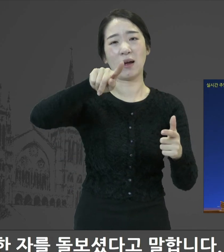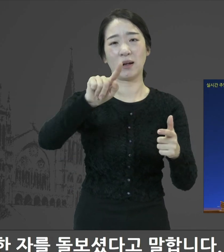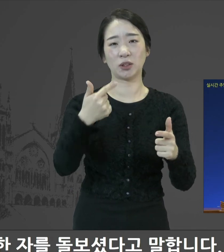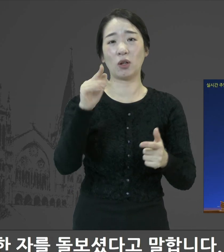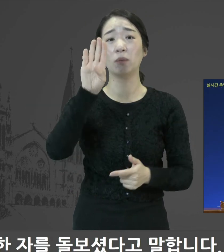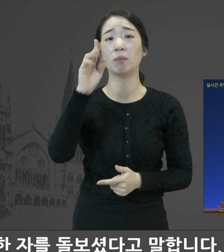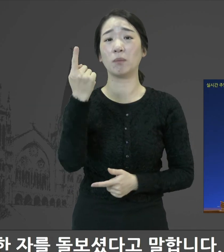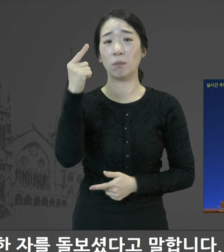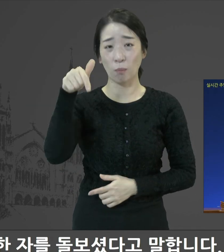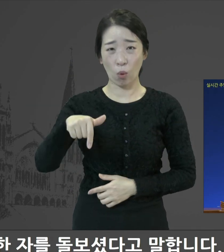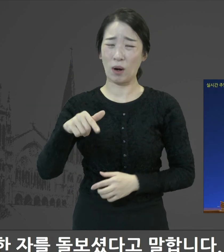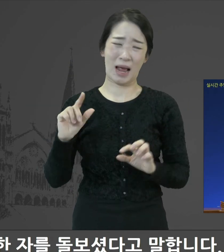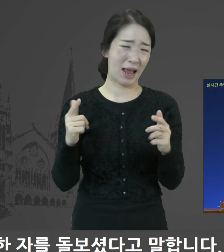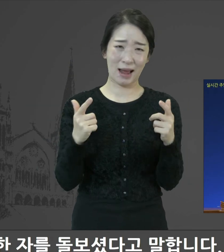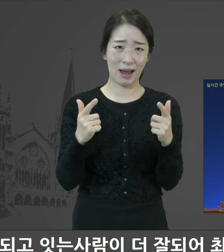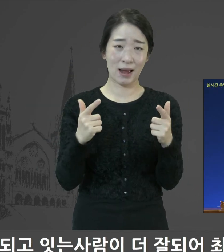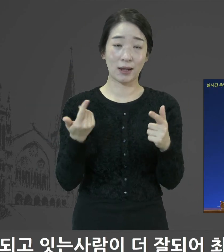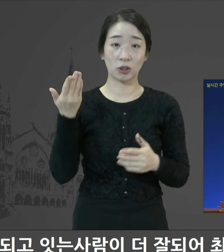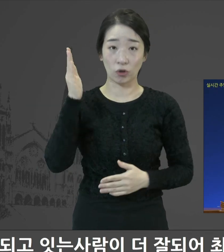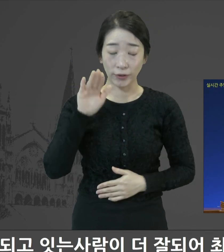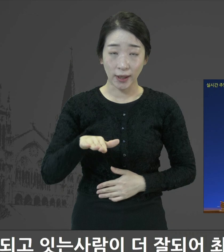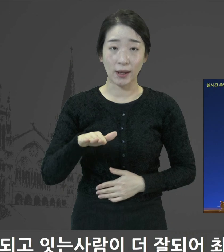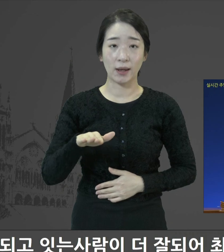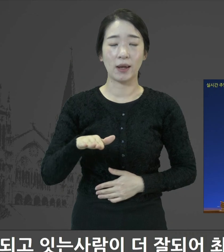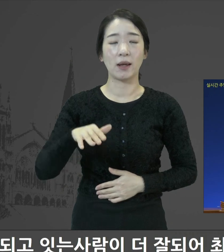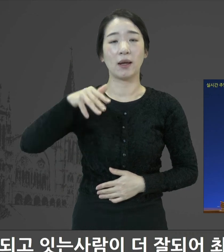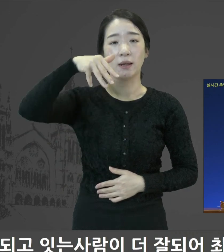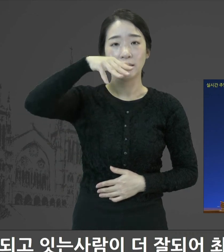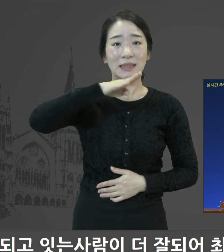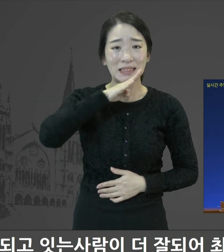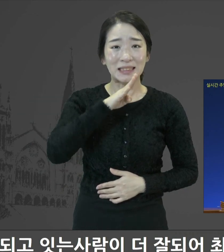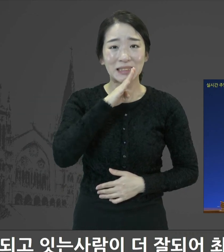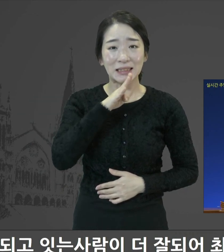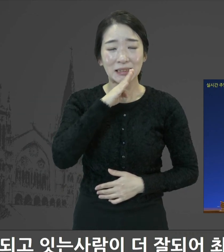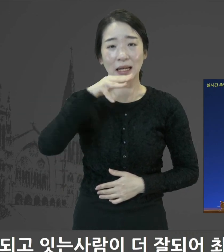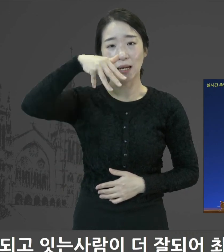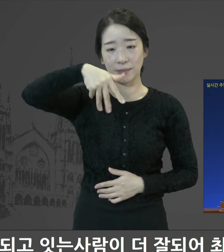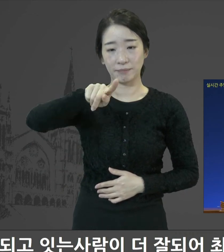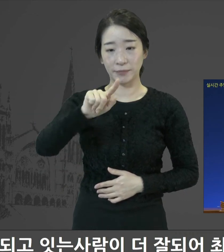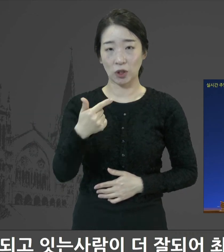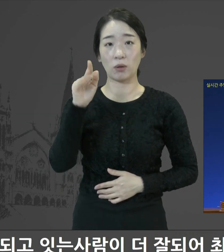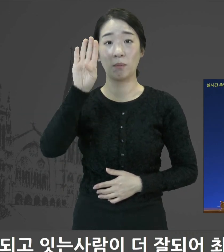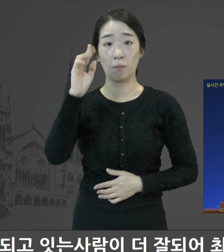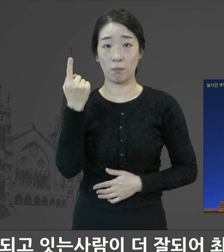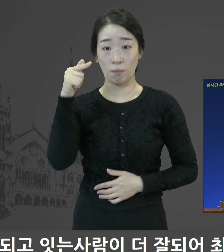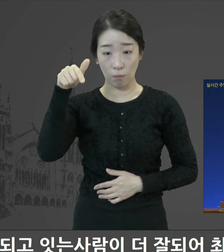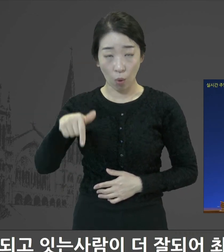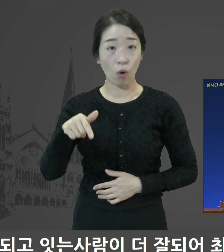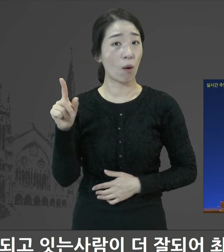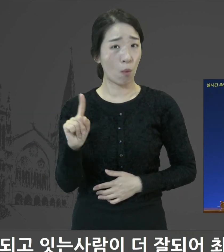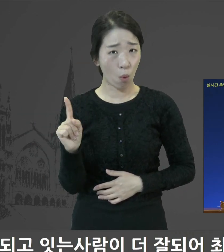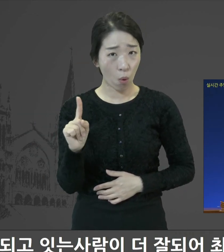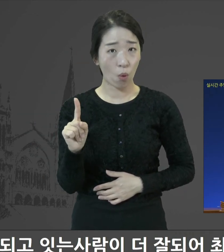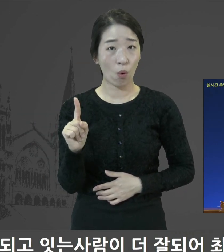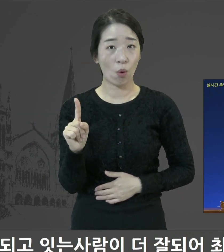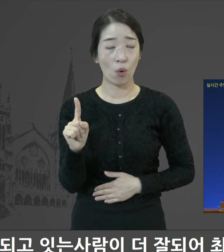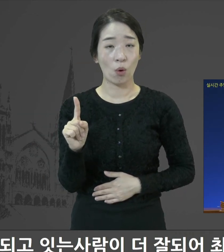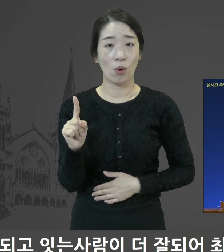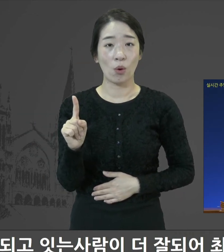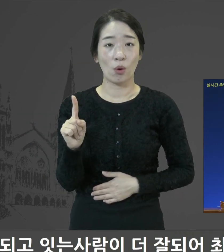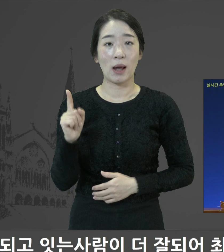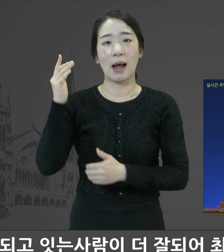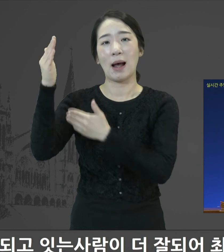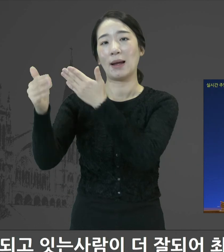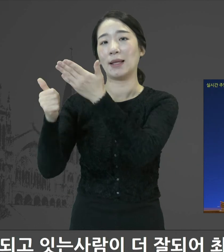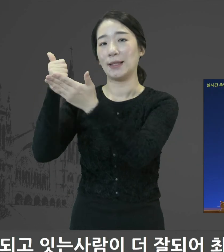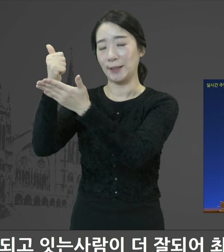복입니다. 그러나 천복은, 진짜 천복은 뭐냐면요, 잘 되는 양에 있지 않습니다. 천복은